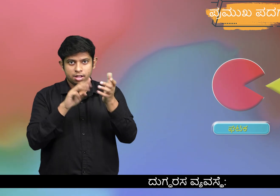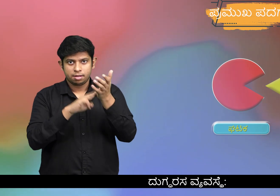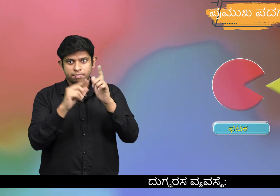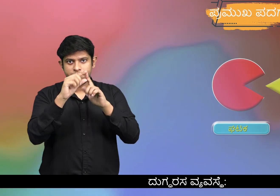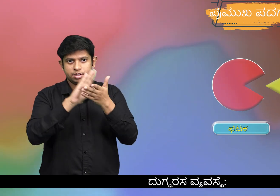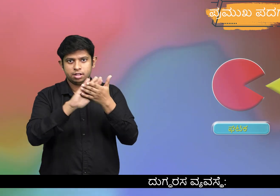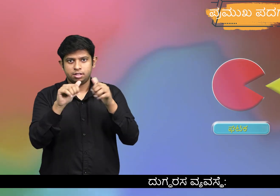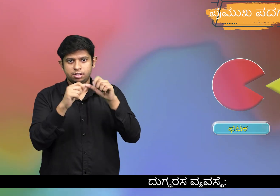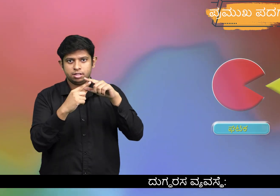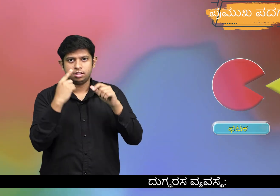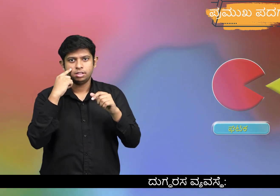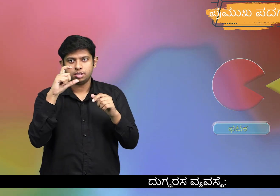ವ್ಯವಸ್ಥೆ: